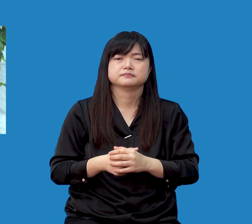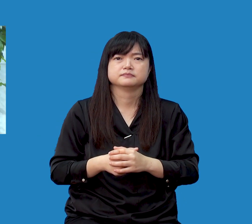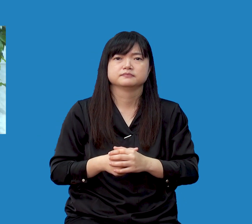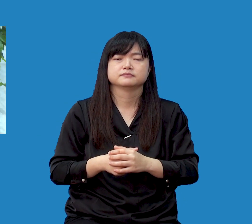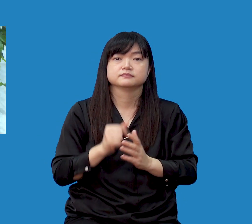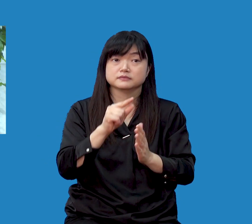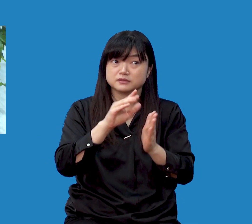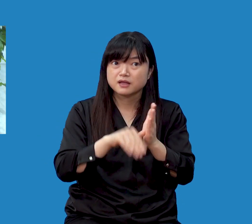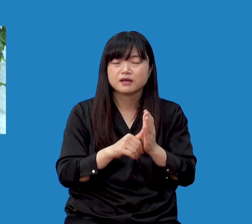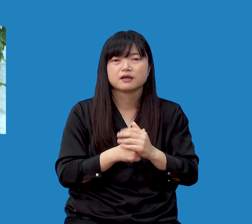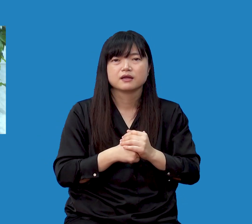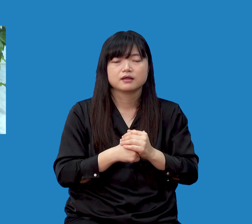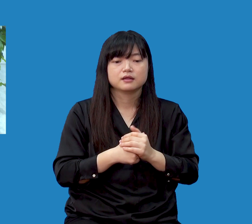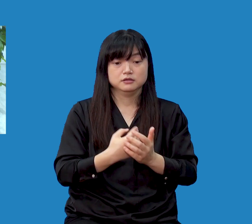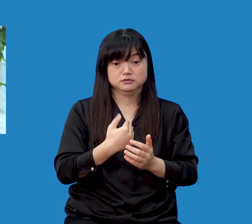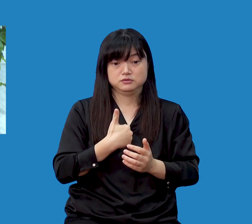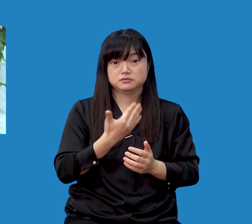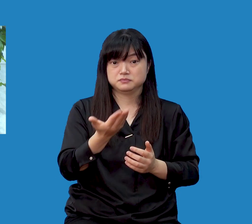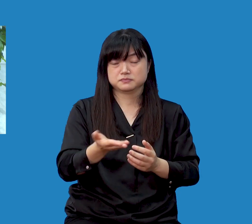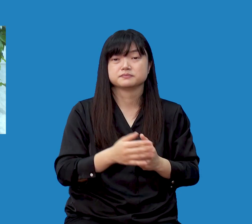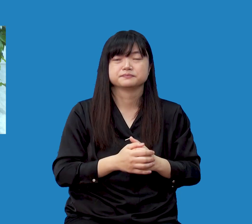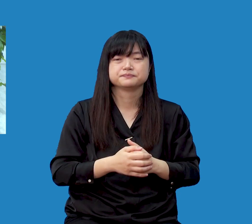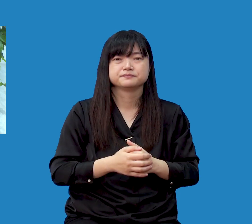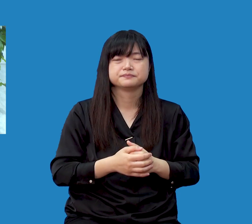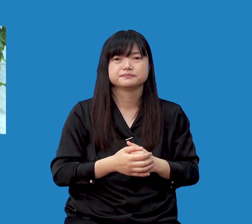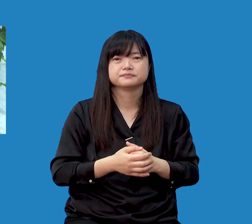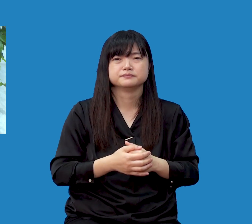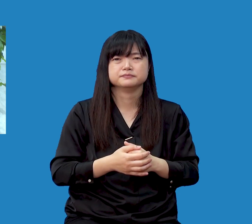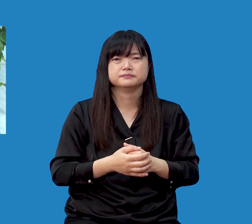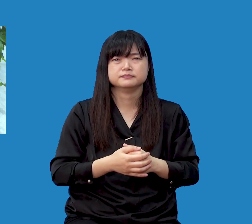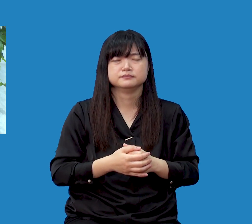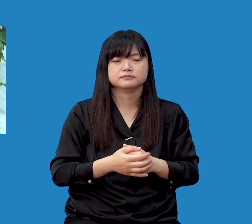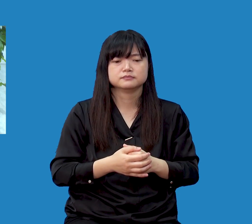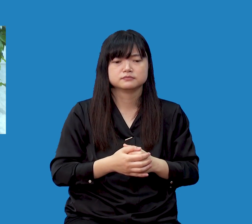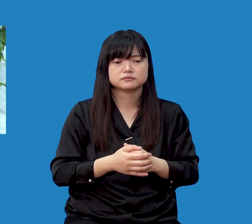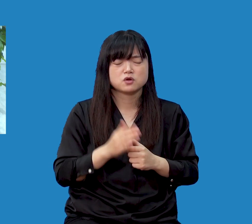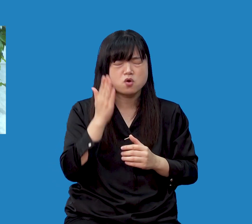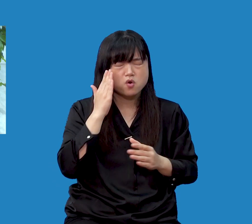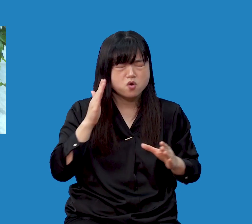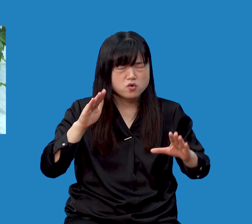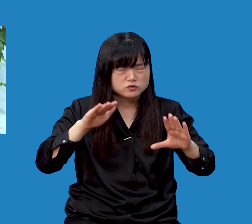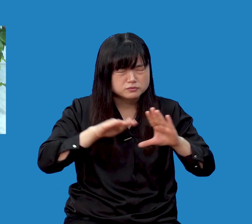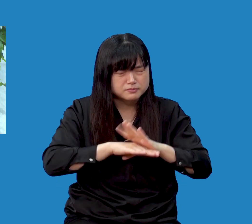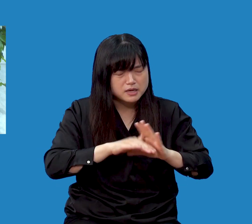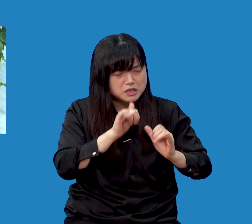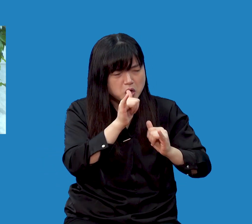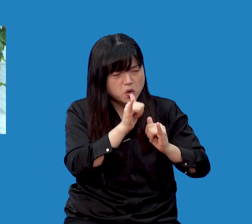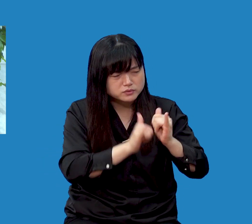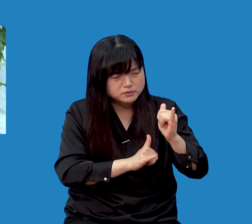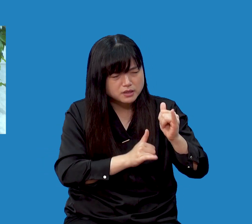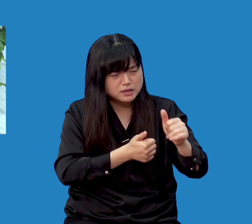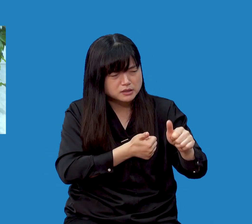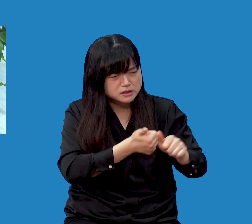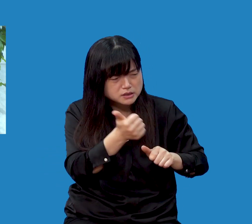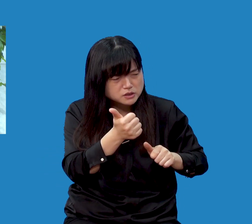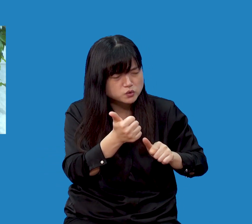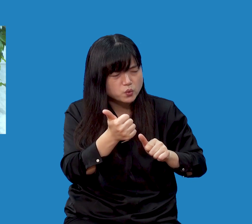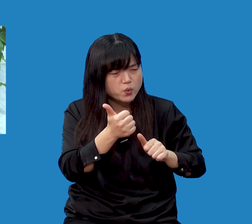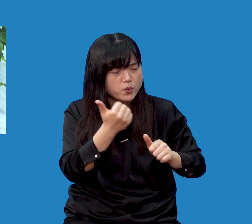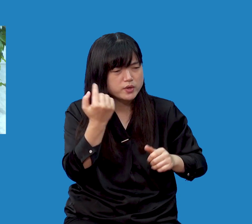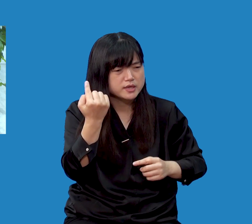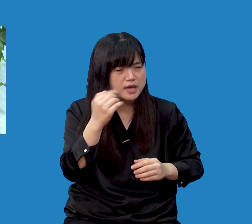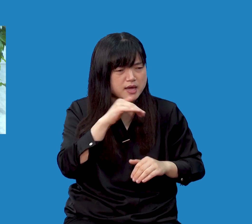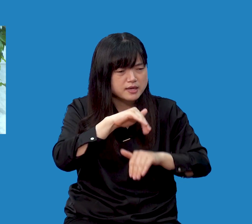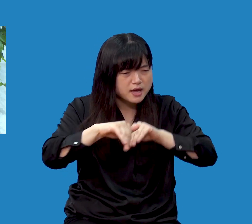그럴 때 저와 여러분은 어둠의 역사 현실에 돌파해 오시면서